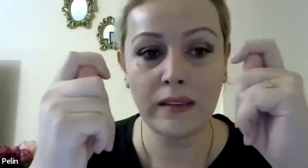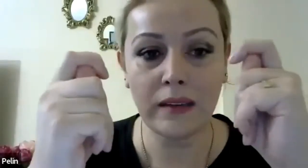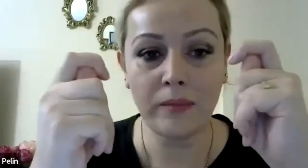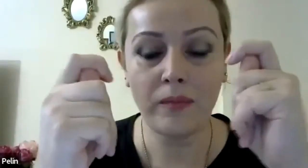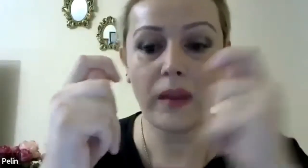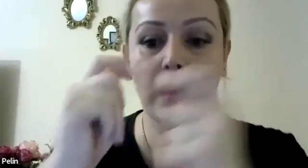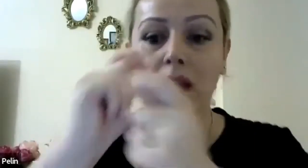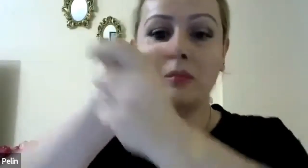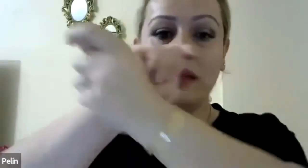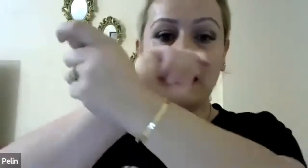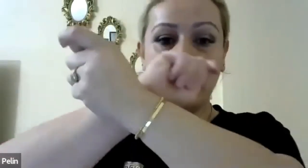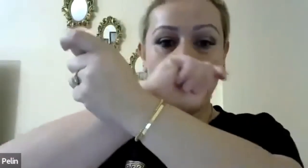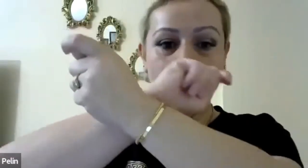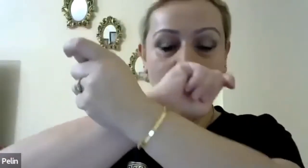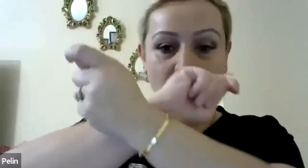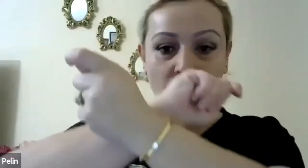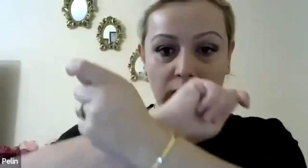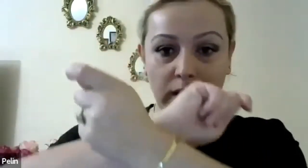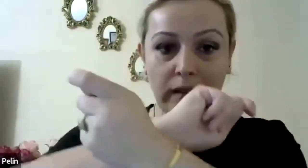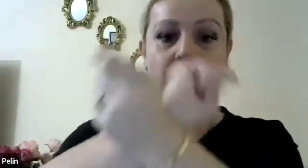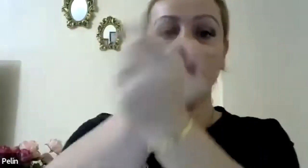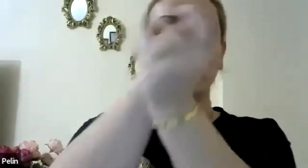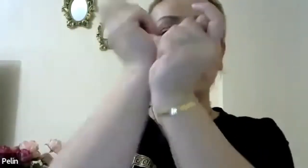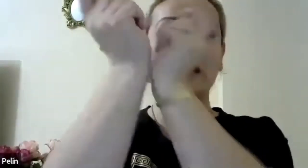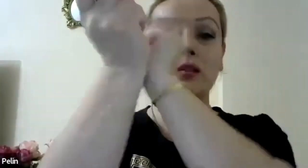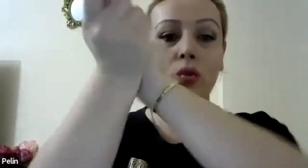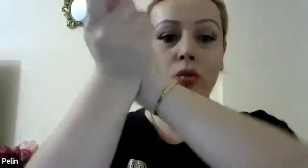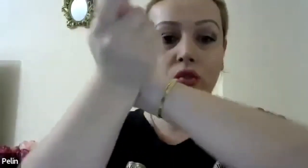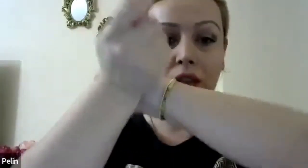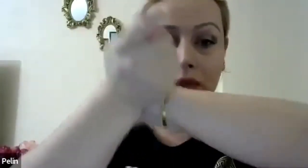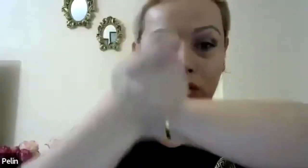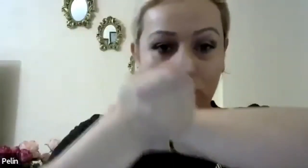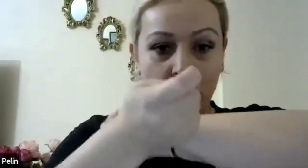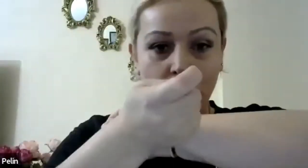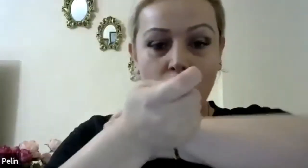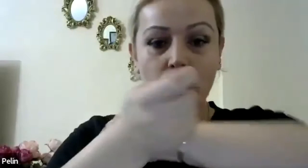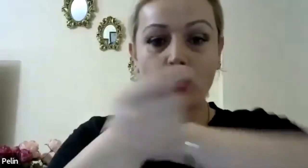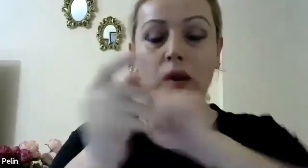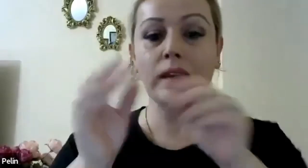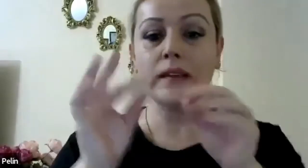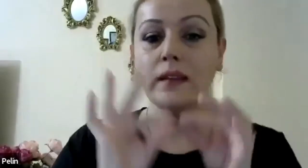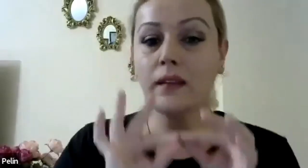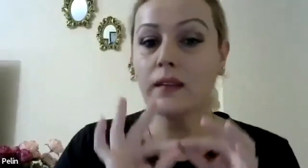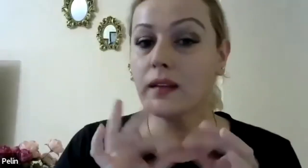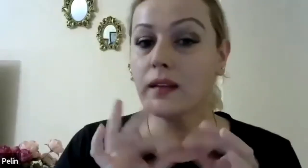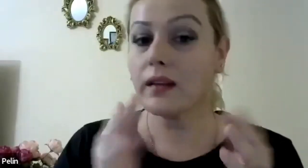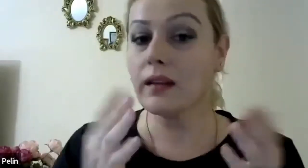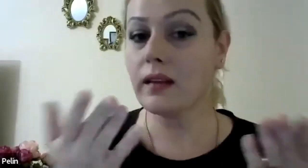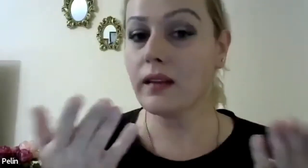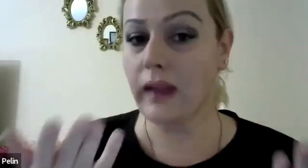getirdim. Bilekten birleştirdim. Yana doğru çeviriyorum. Soyadın ne?